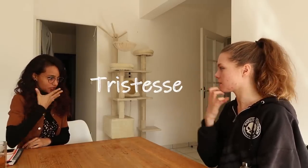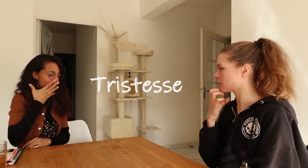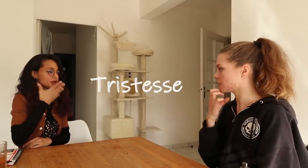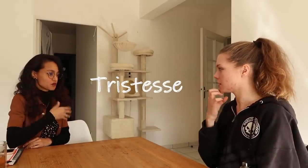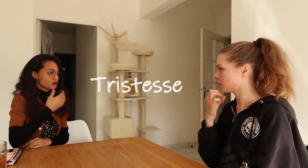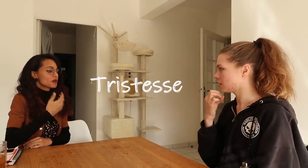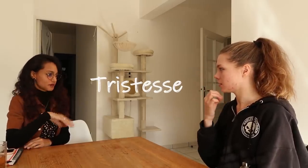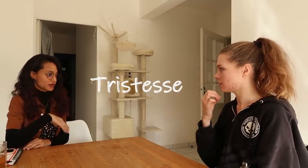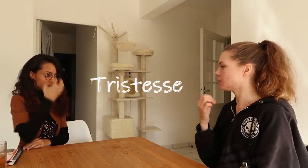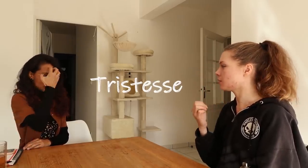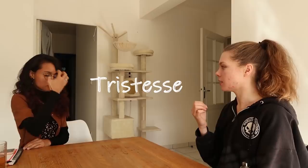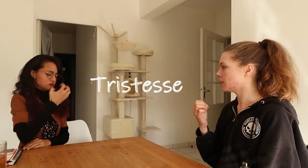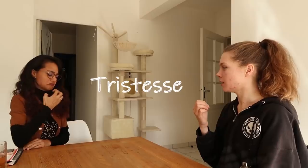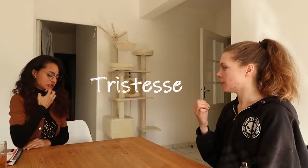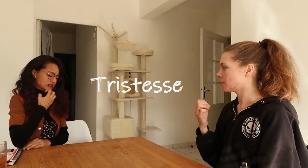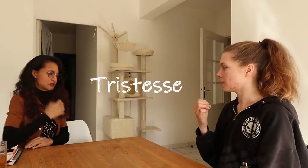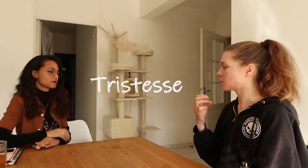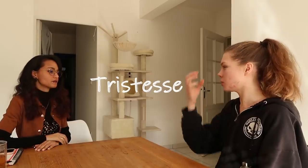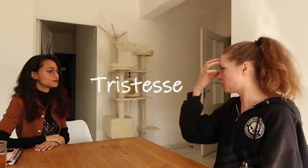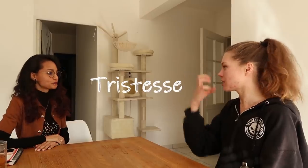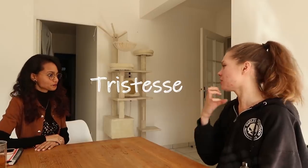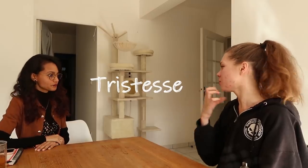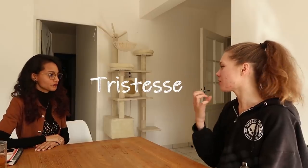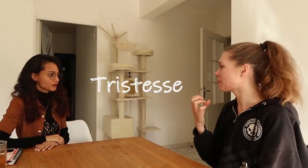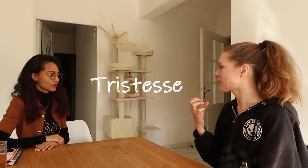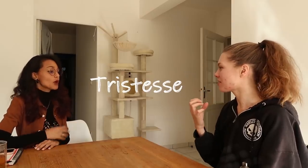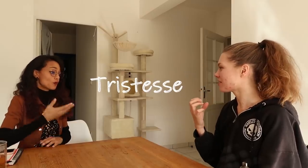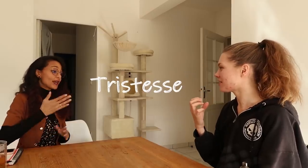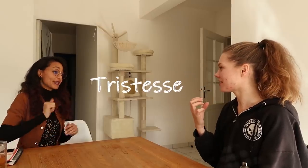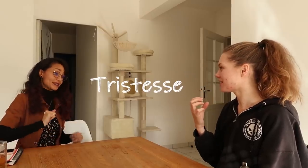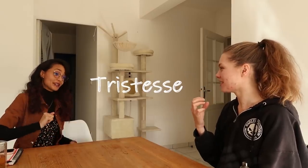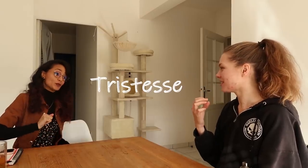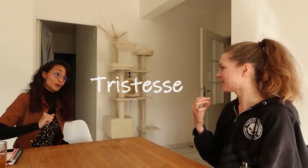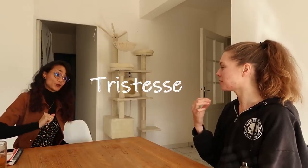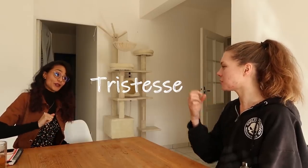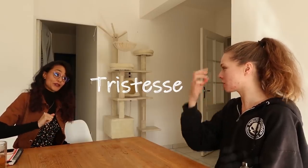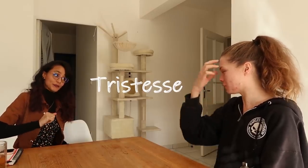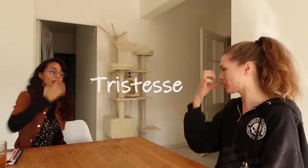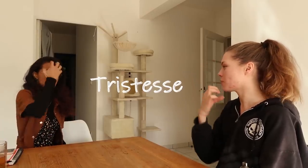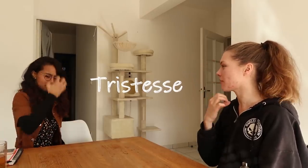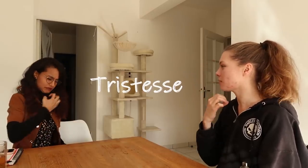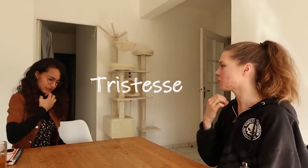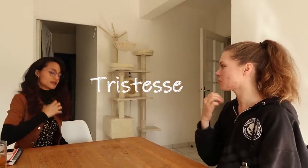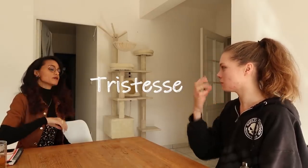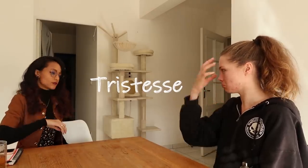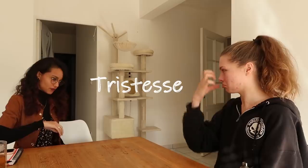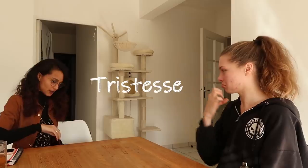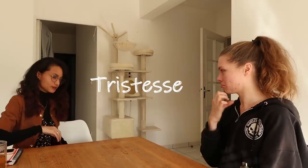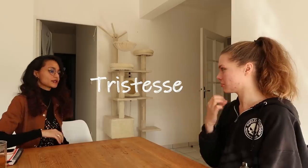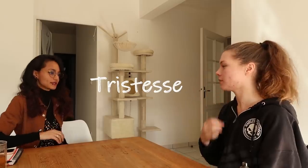Bien l'émotion, voilà, avec okay. L'émotion. Parce que ouais, du coup, ça, sinon ça veut dire mars. Voilà, exactement. Okay, tout à fait. Il faut vraiment faire l'émotion. Voilà,